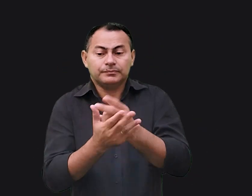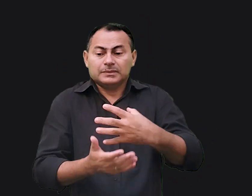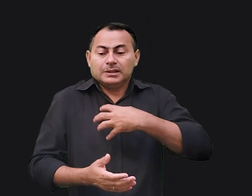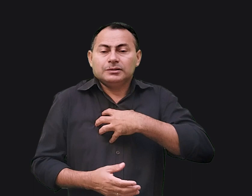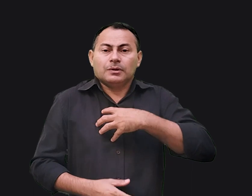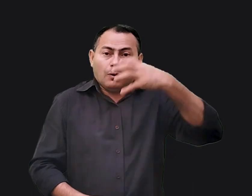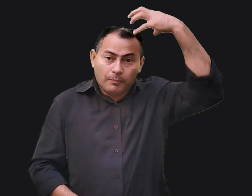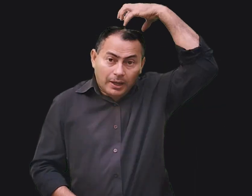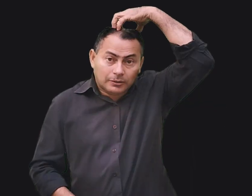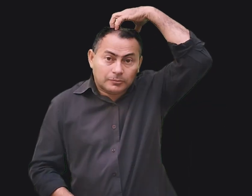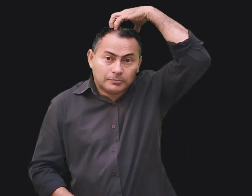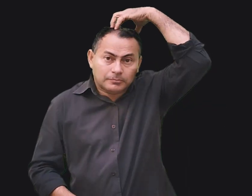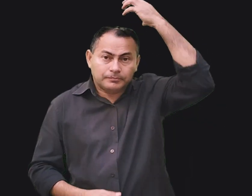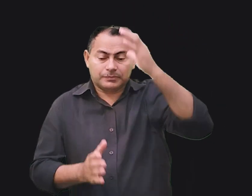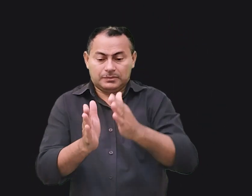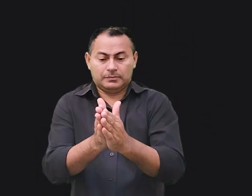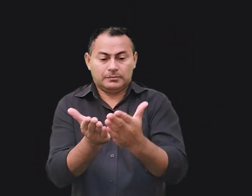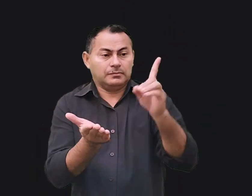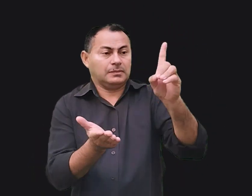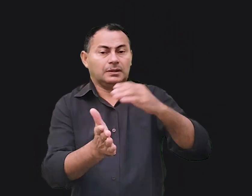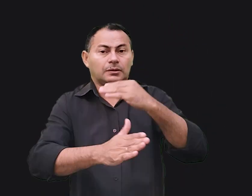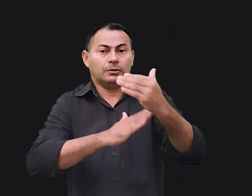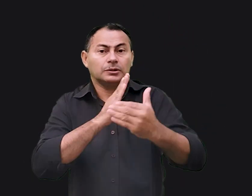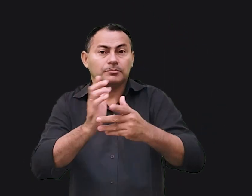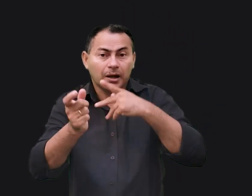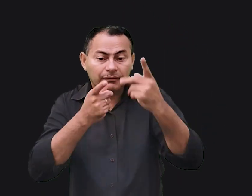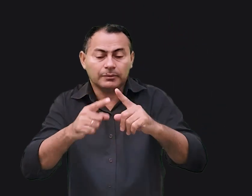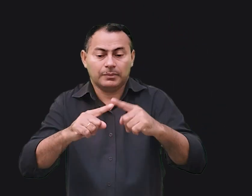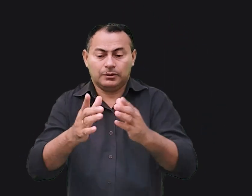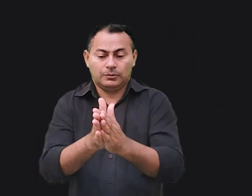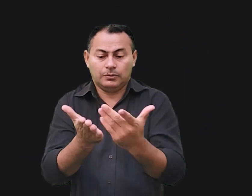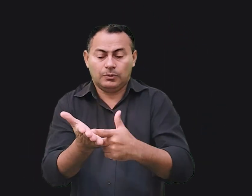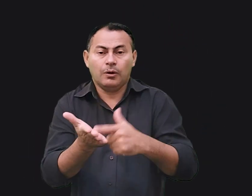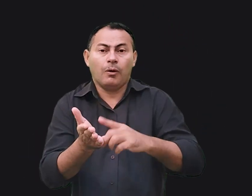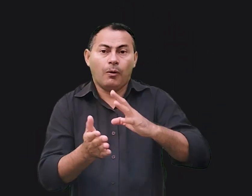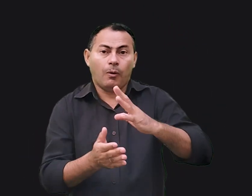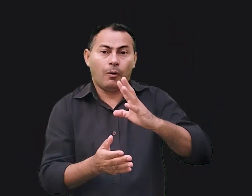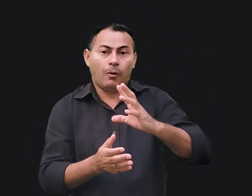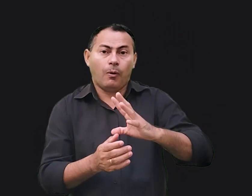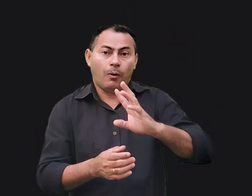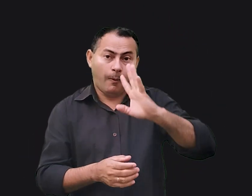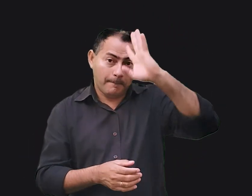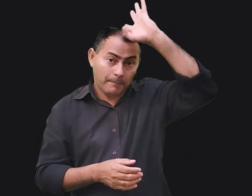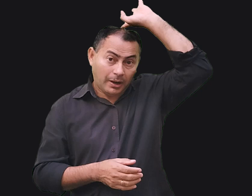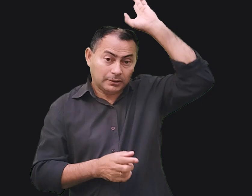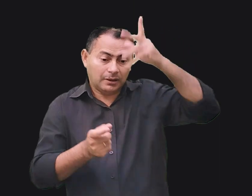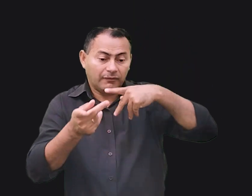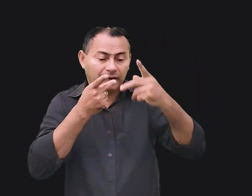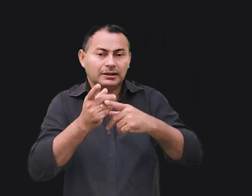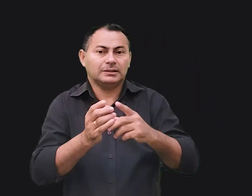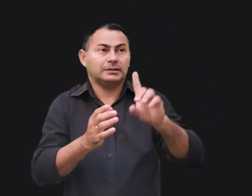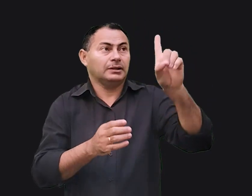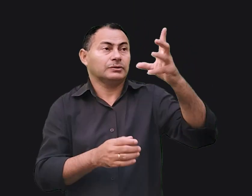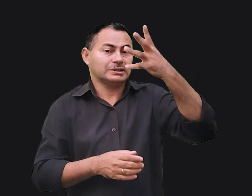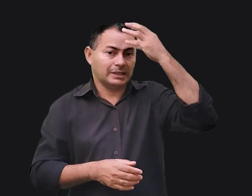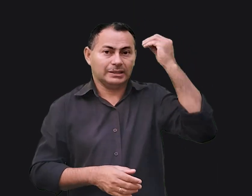nos sentimos culpados. A Bíblia toda fala sobre isso, mas o livro de Romanos é bem claro quando diz que Deus se esquece do